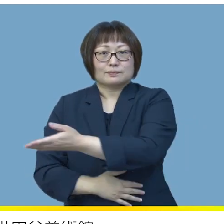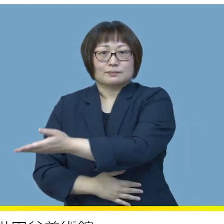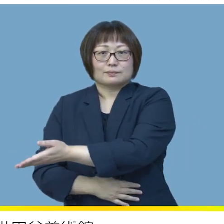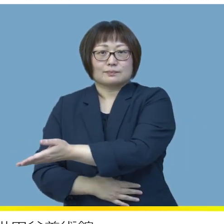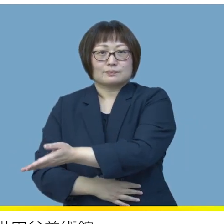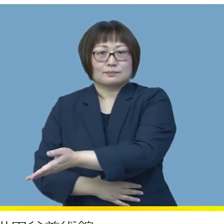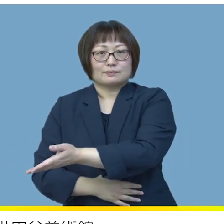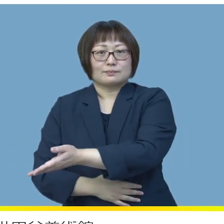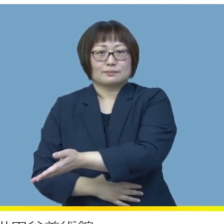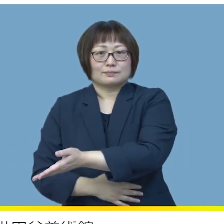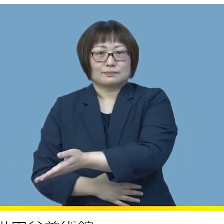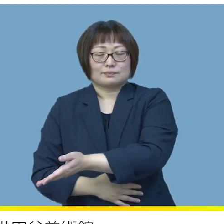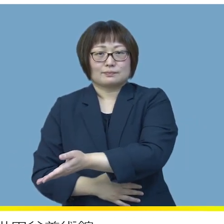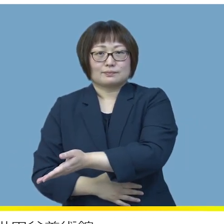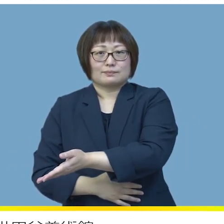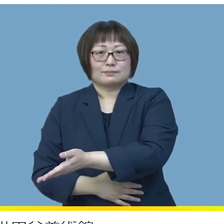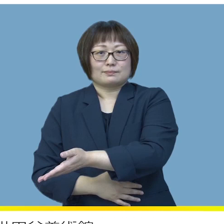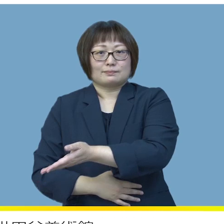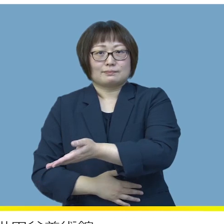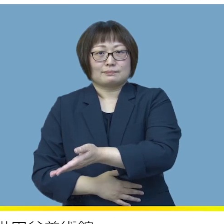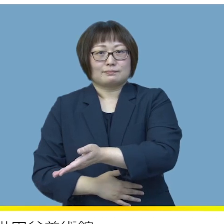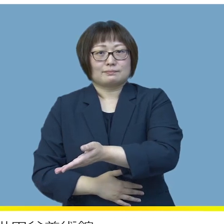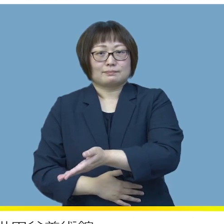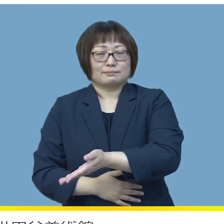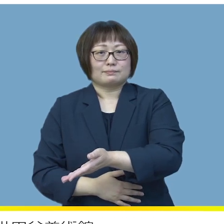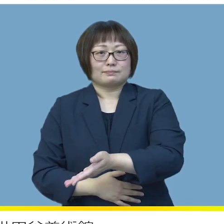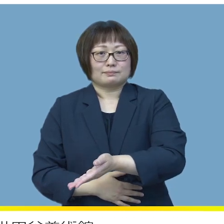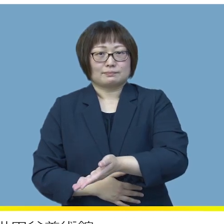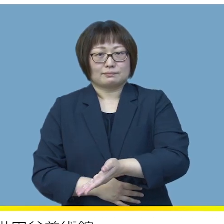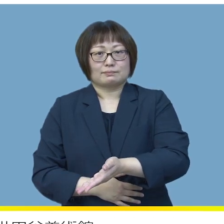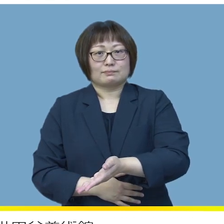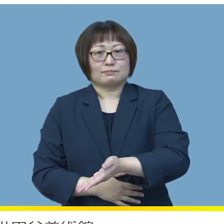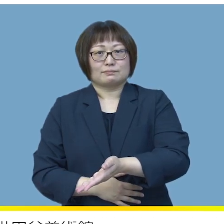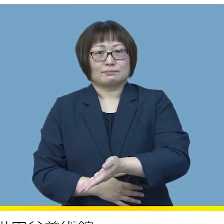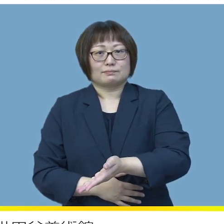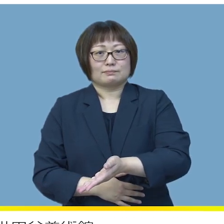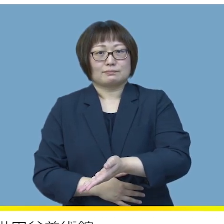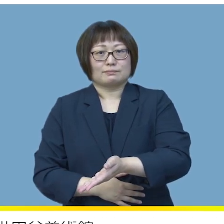34156例11番